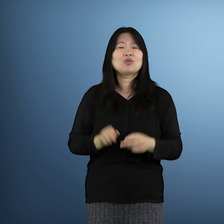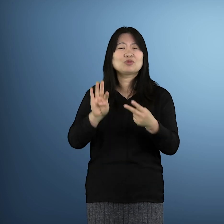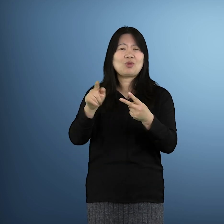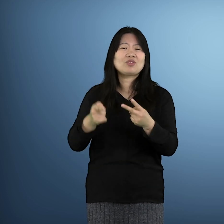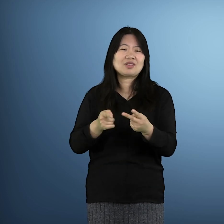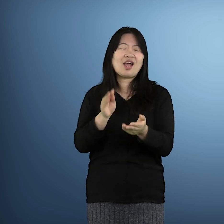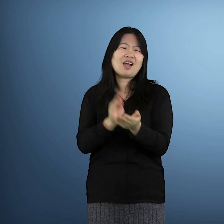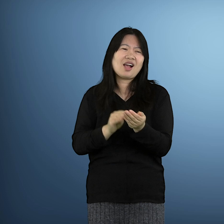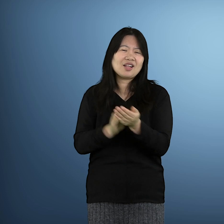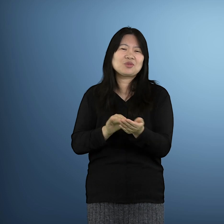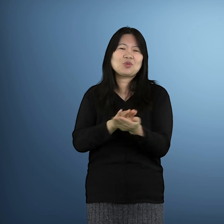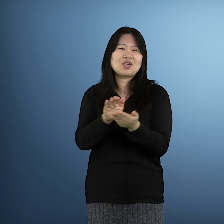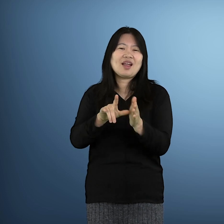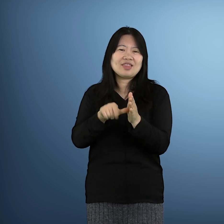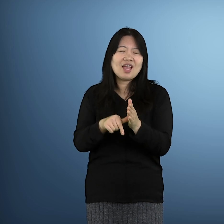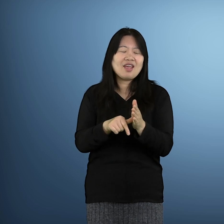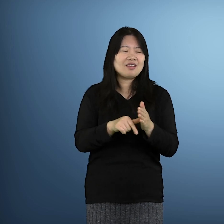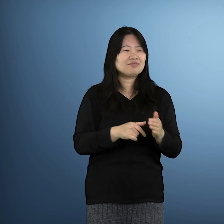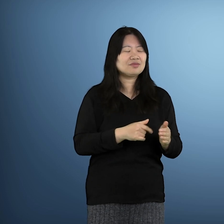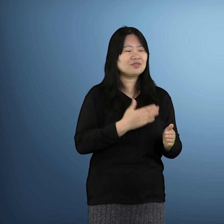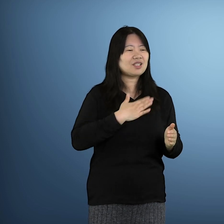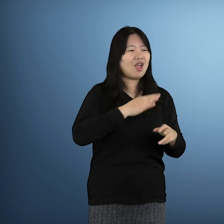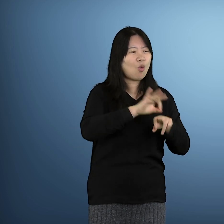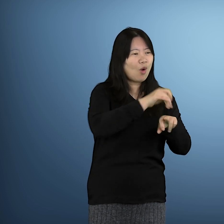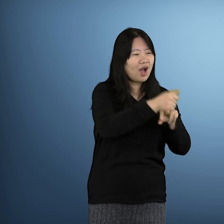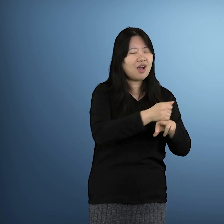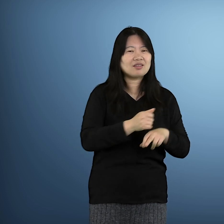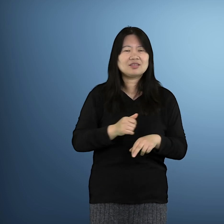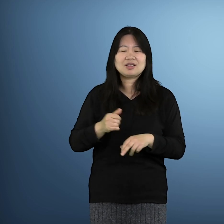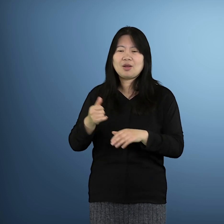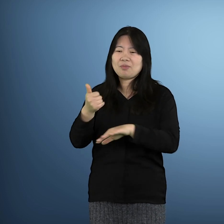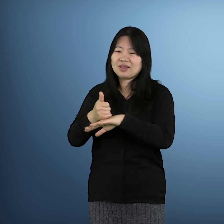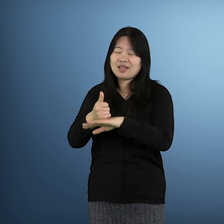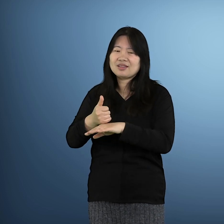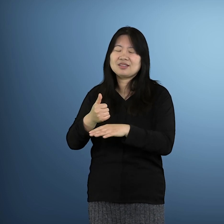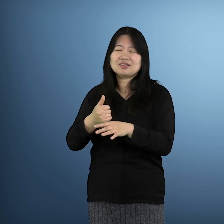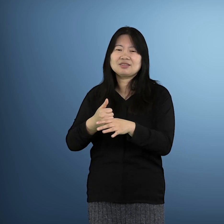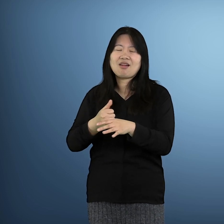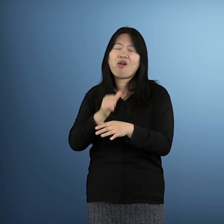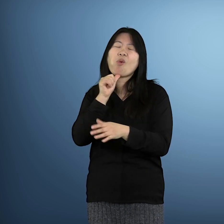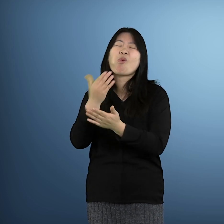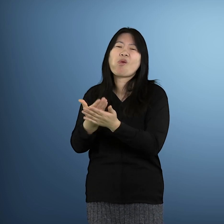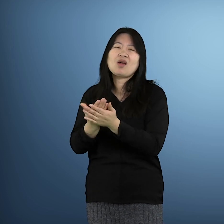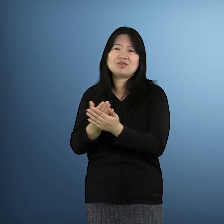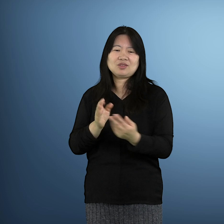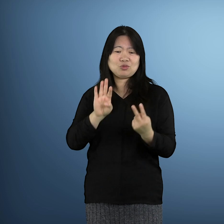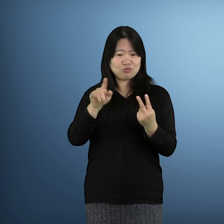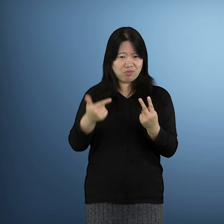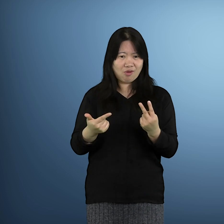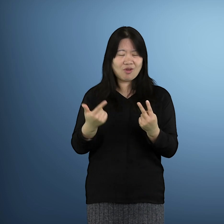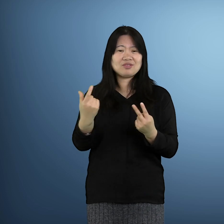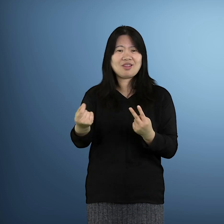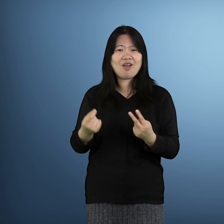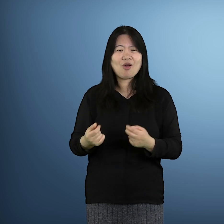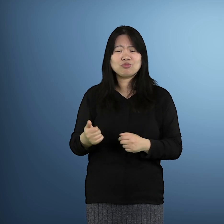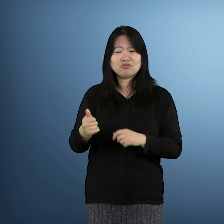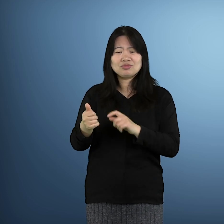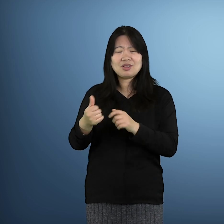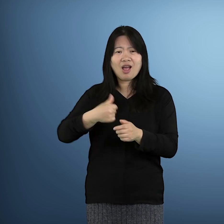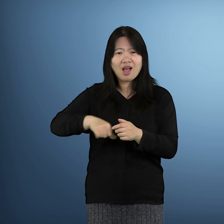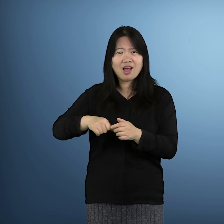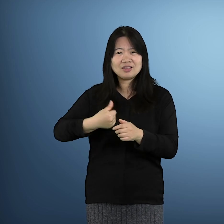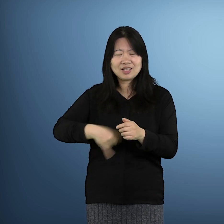2번씩이나. 그러니까 얘가 약이 올랐나 봐요. 저는 이번에 깨달았어요. 제게